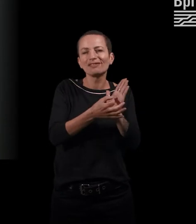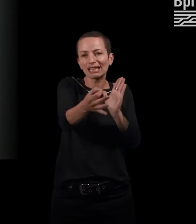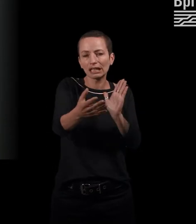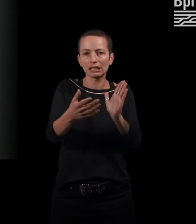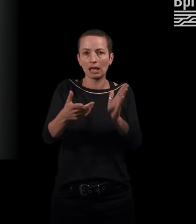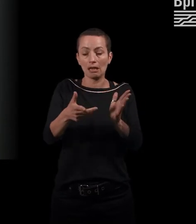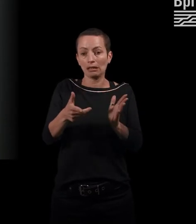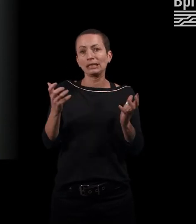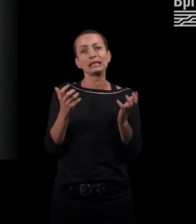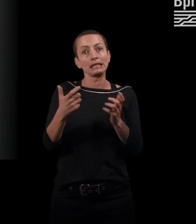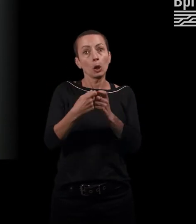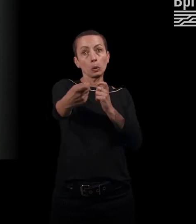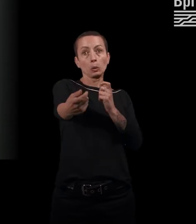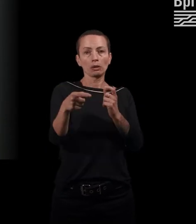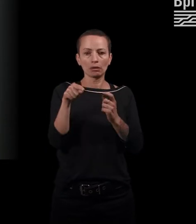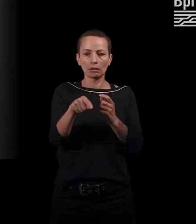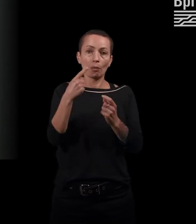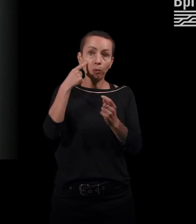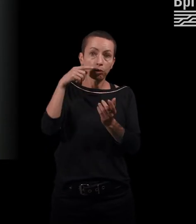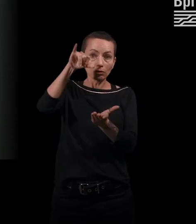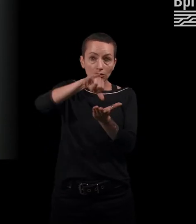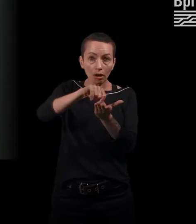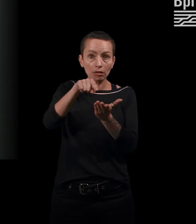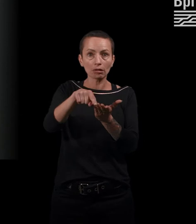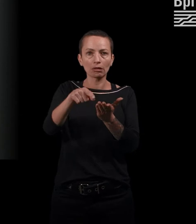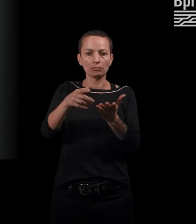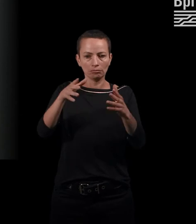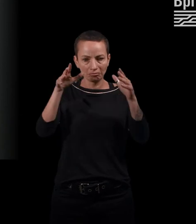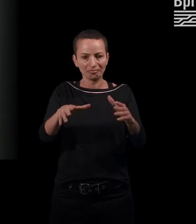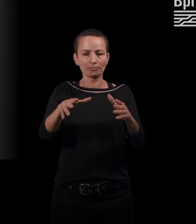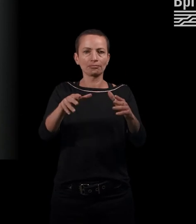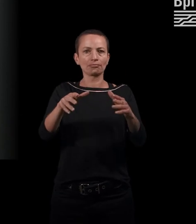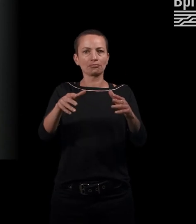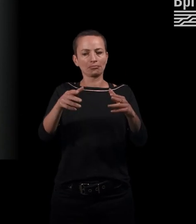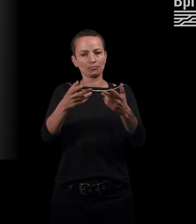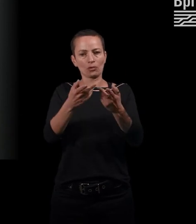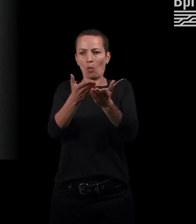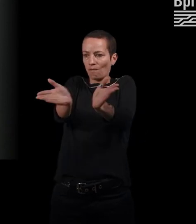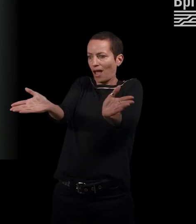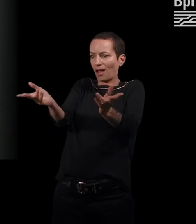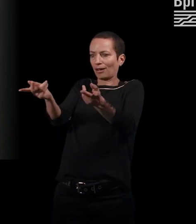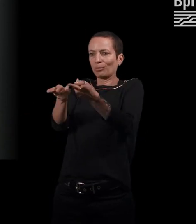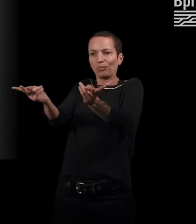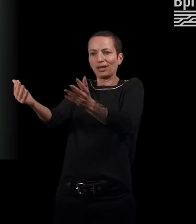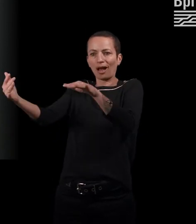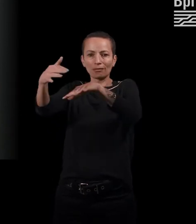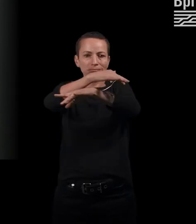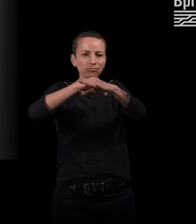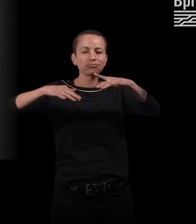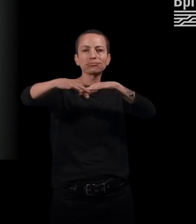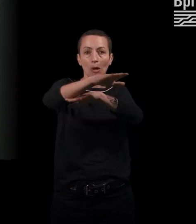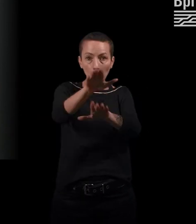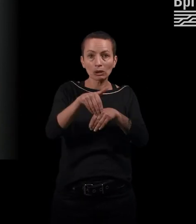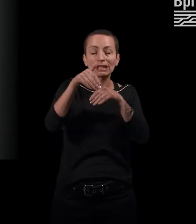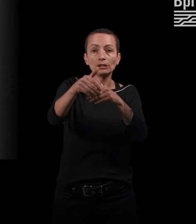livres de cette révolution, que ça dure et que ce centre reste urbain, reste ouvert au public et que les gens